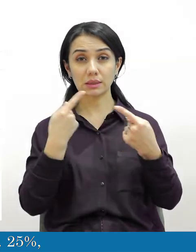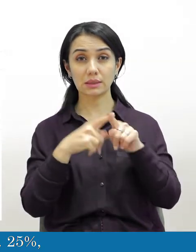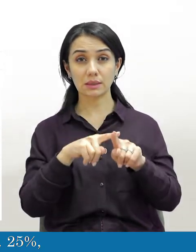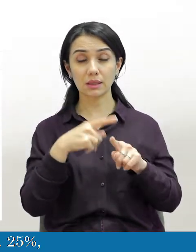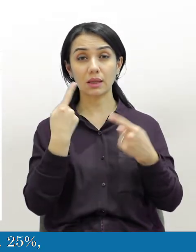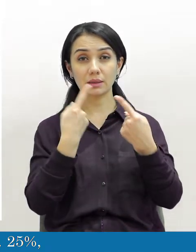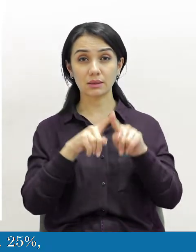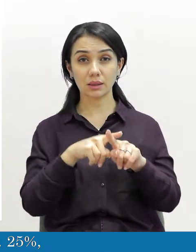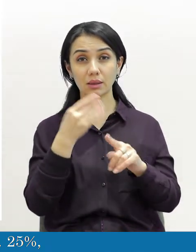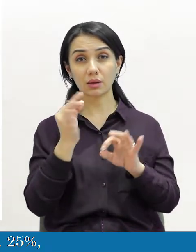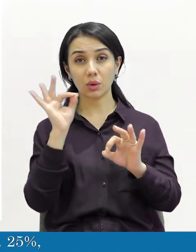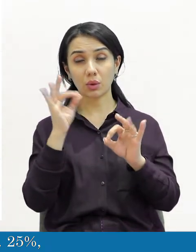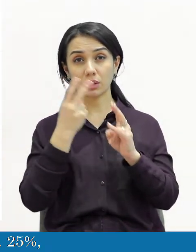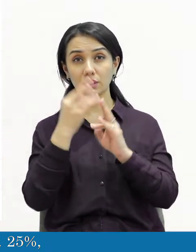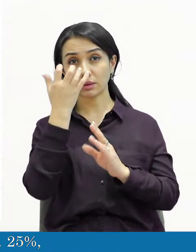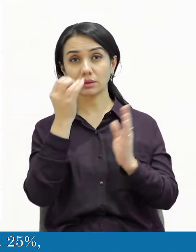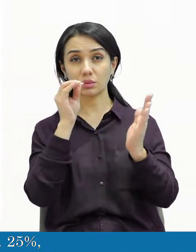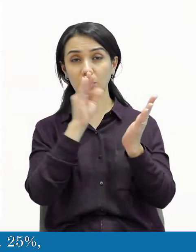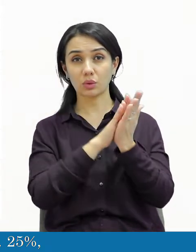rasm, texnologiyaga oid rasmlarni qo'yaylik.